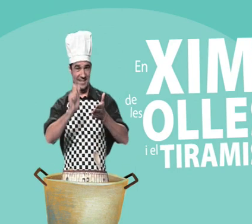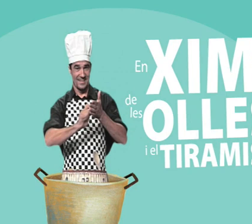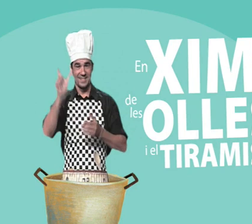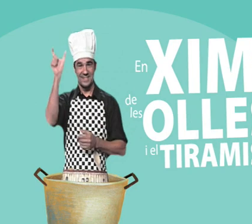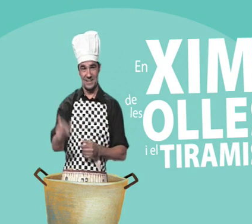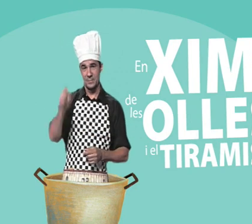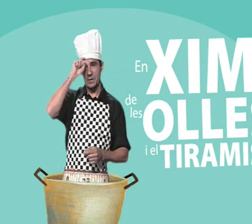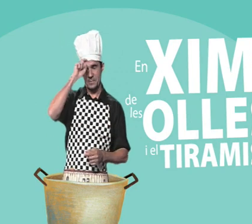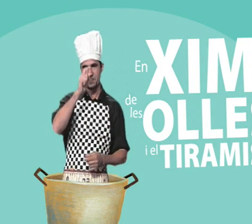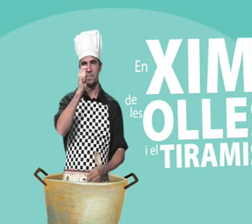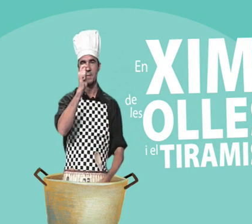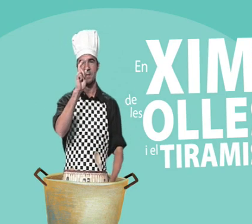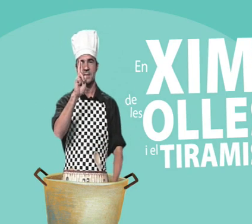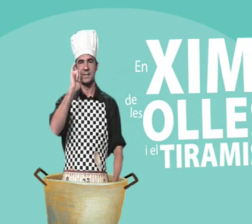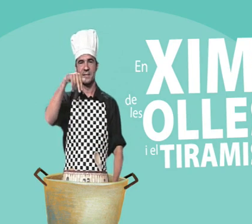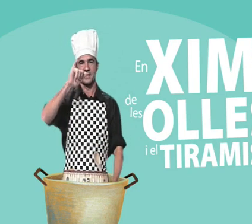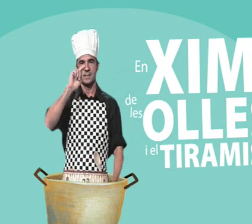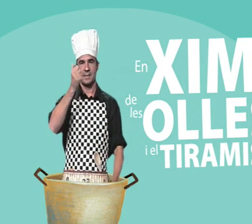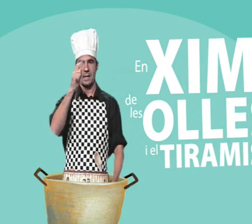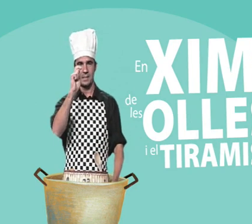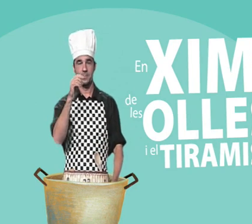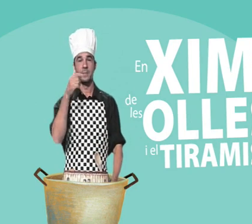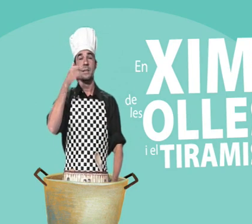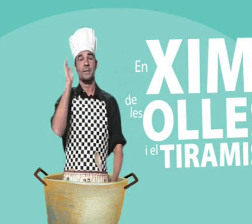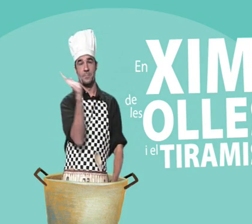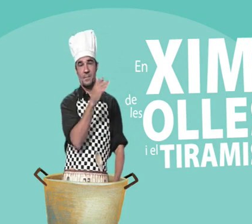Text de Trinitat Gilbert.